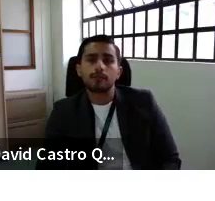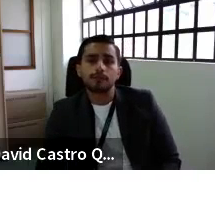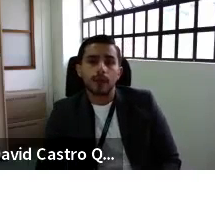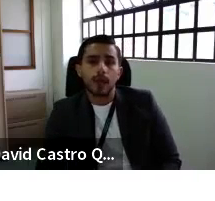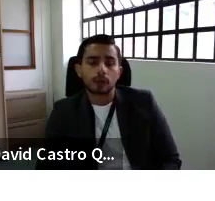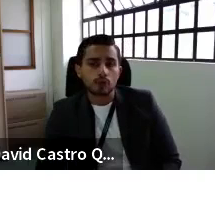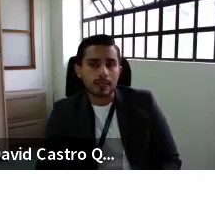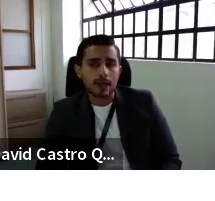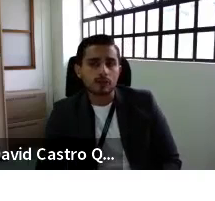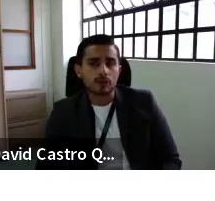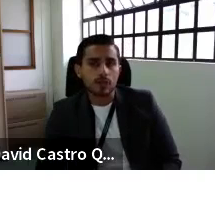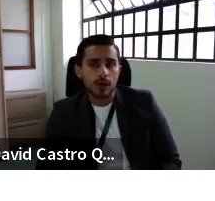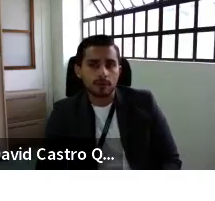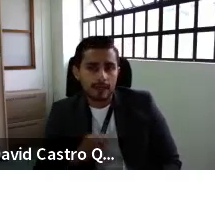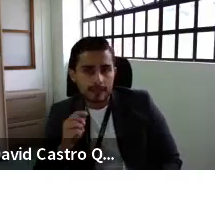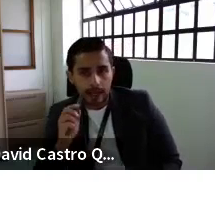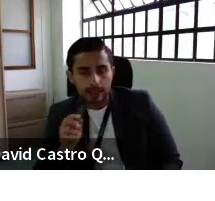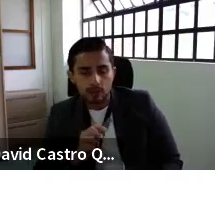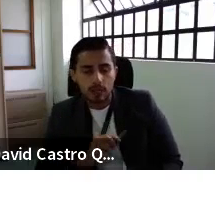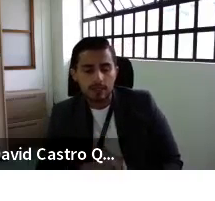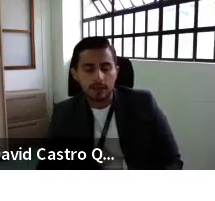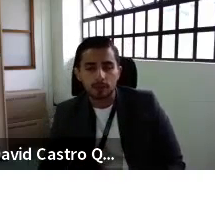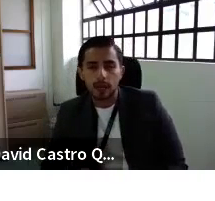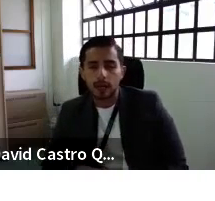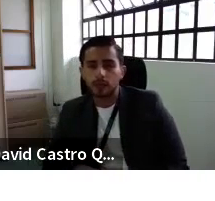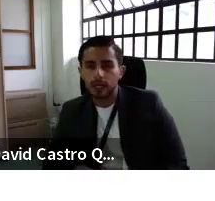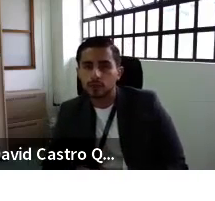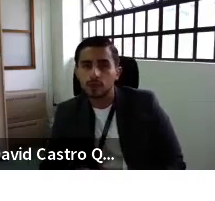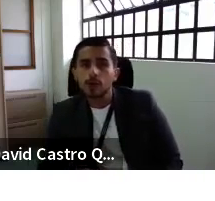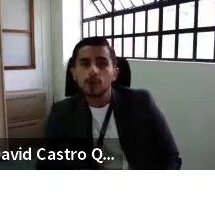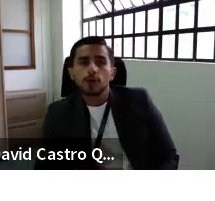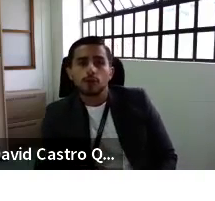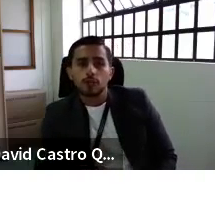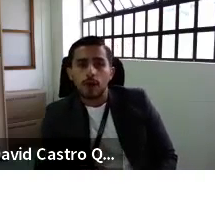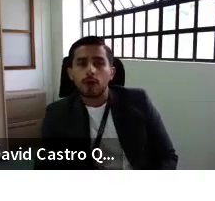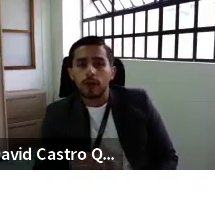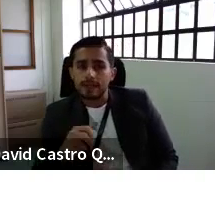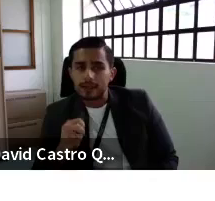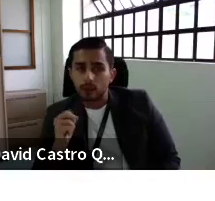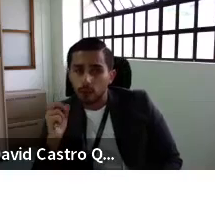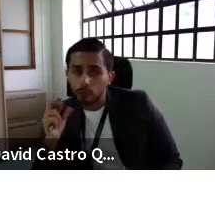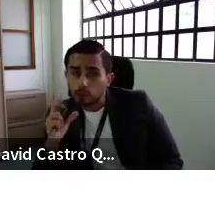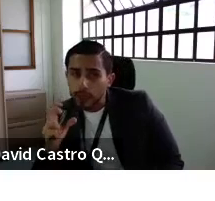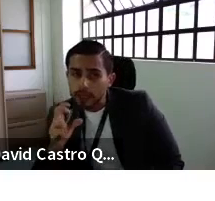y entonces eso nos lleva esta escalita que ustedes están viendo ahí al lado derecho nos lleva con ese segundo punto ahí